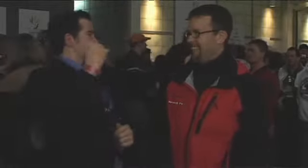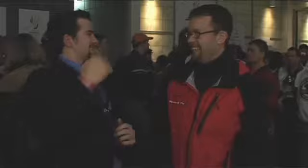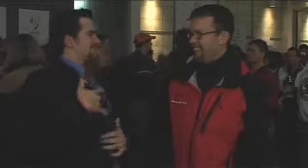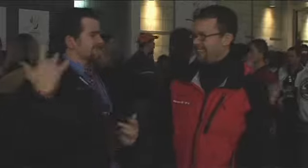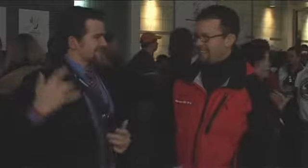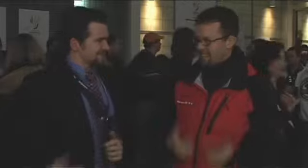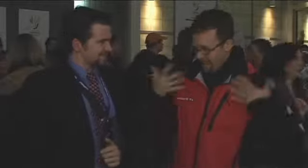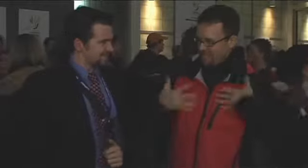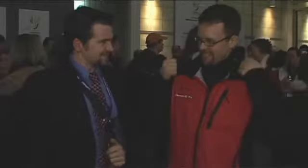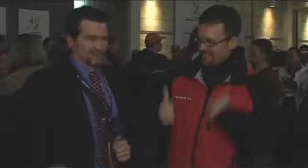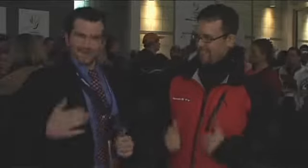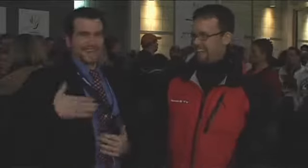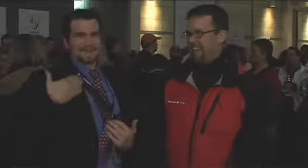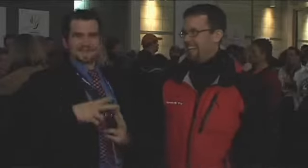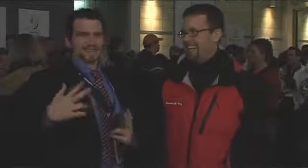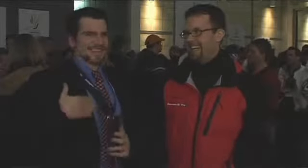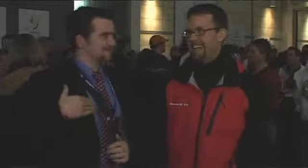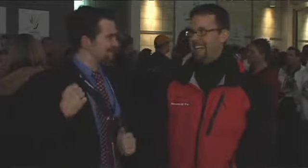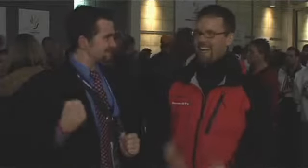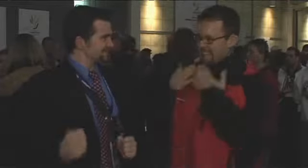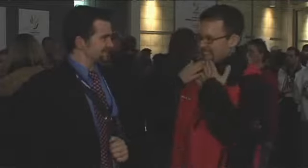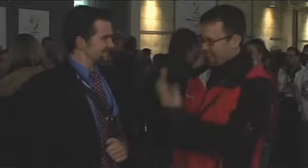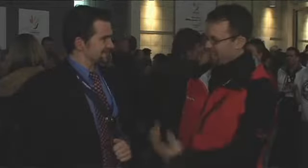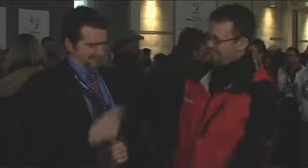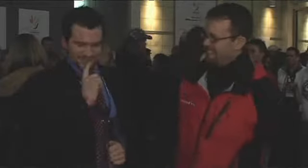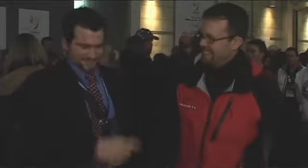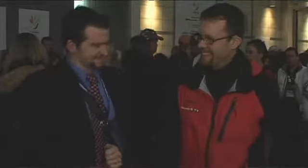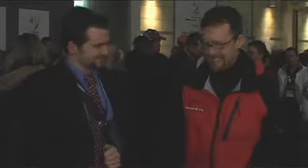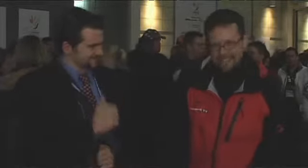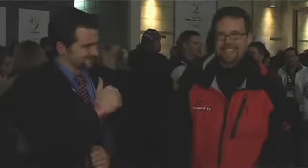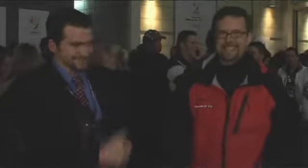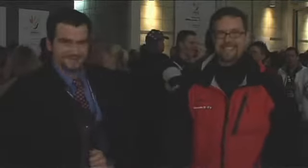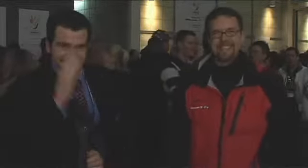wir haben es geschafft. Das ist super toll. Und du bist happy. Ja, natürlich, klar. Danke.